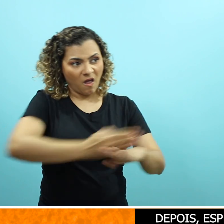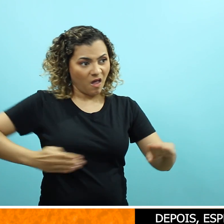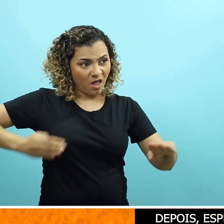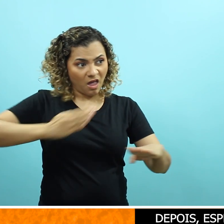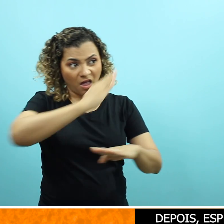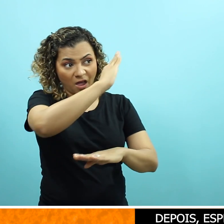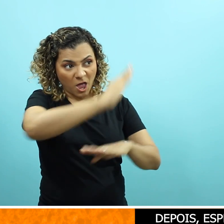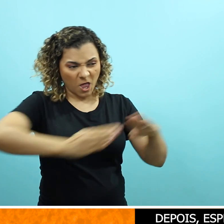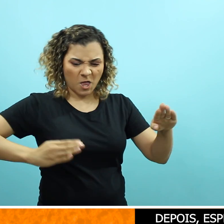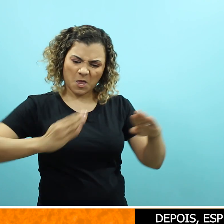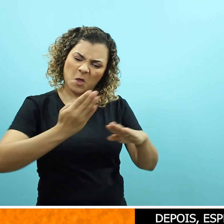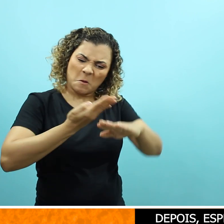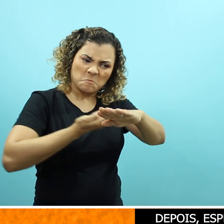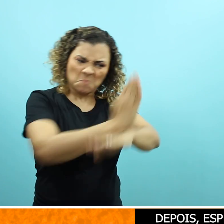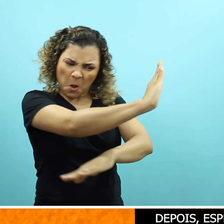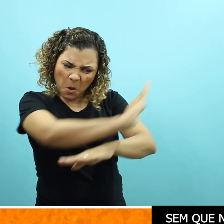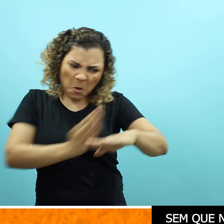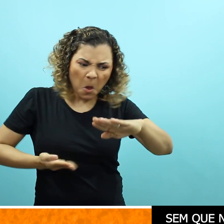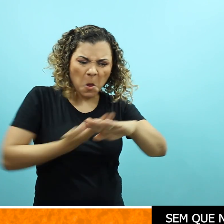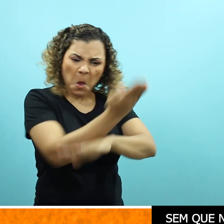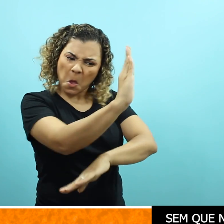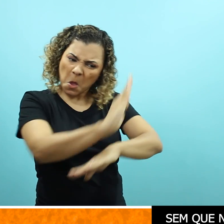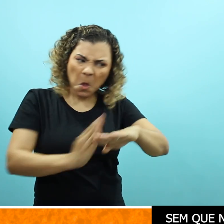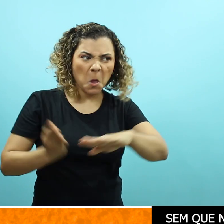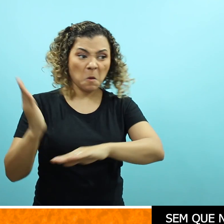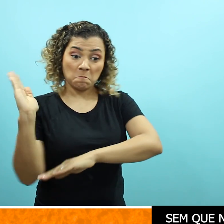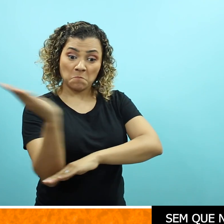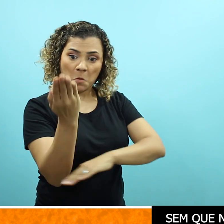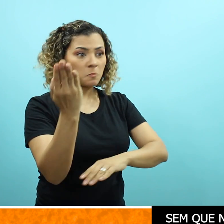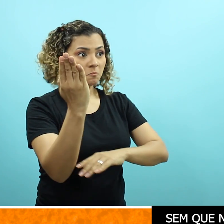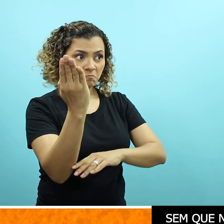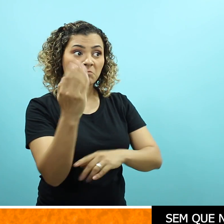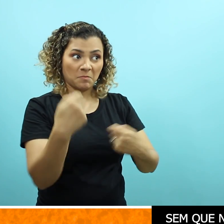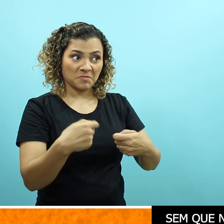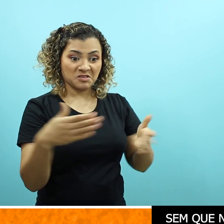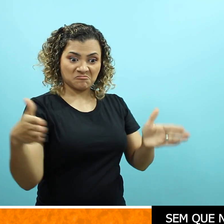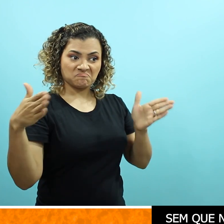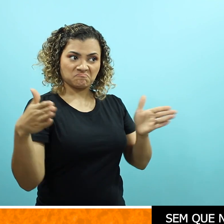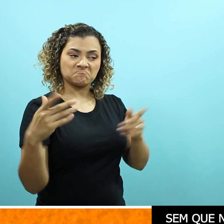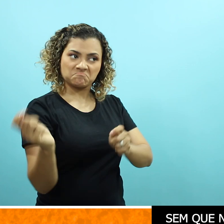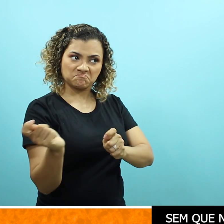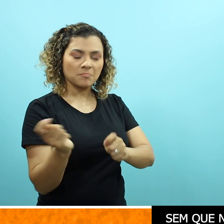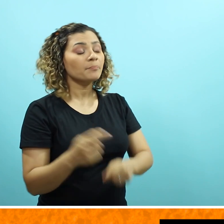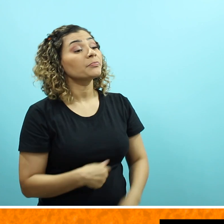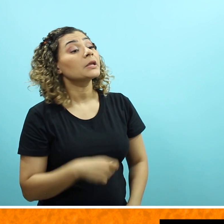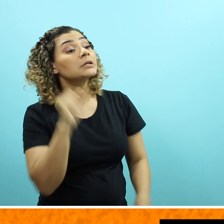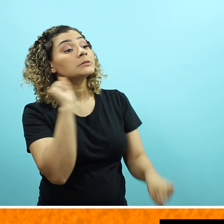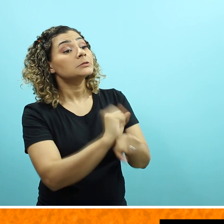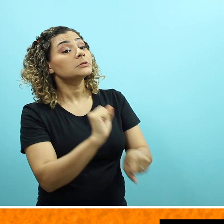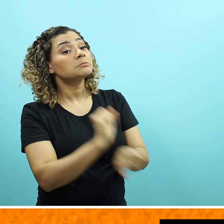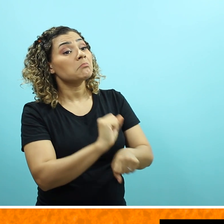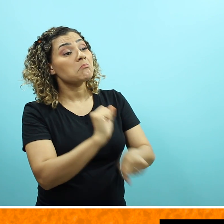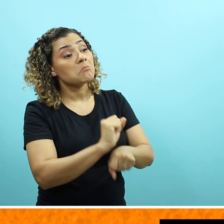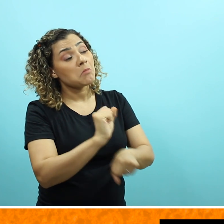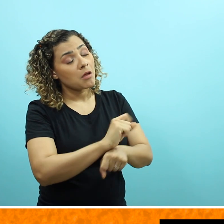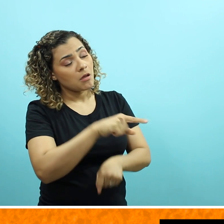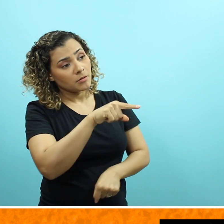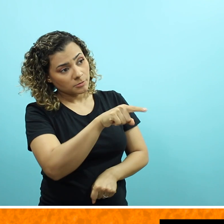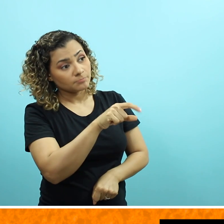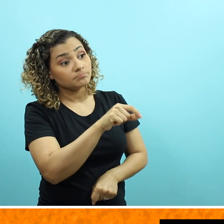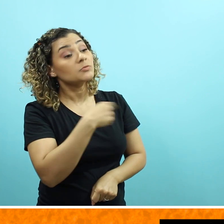o último defunto do dia e, sem que ninguém a veja, retire as tripas e o estômago